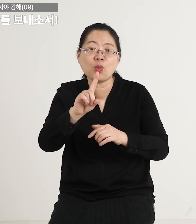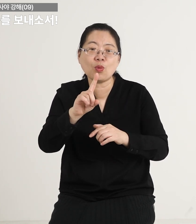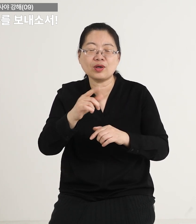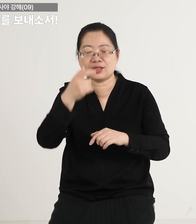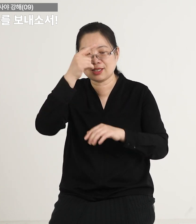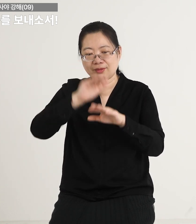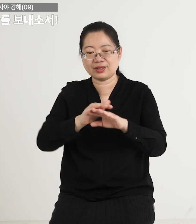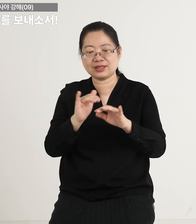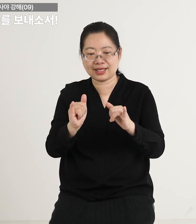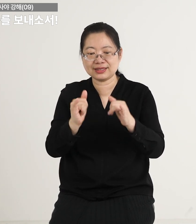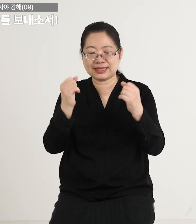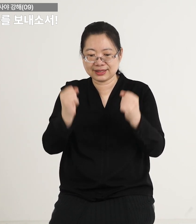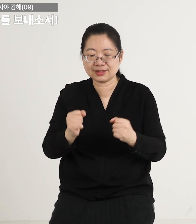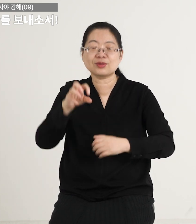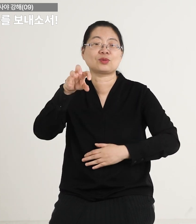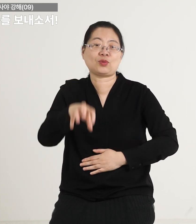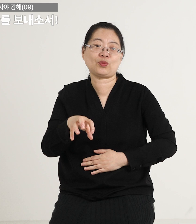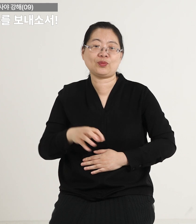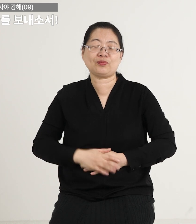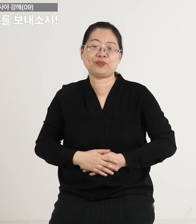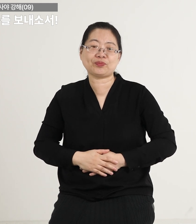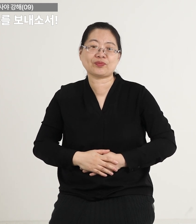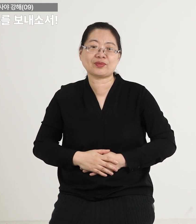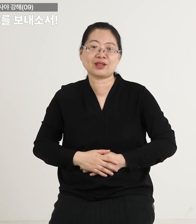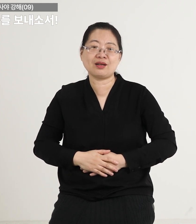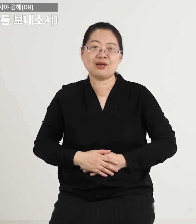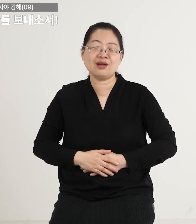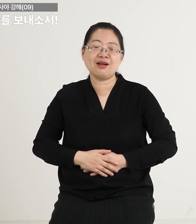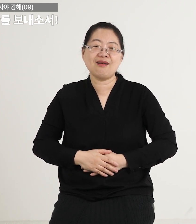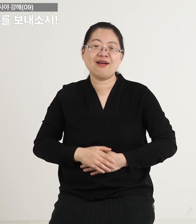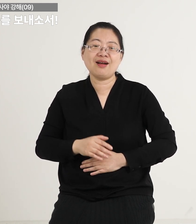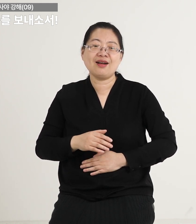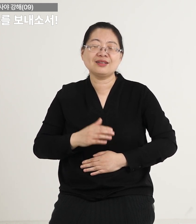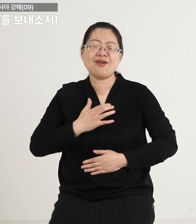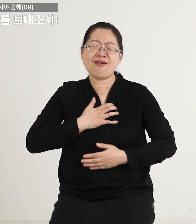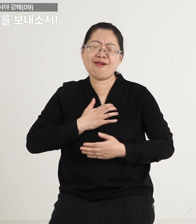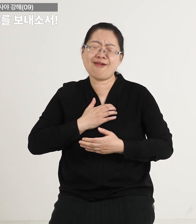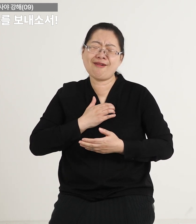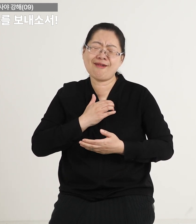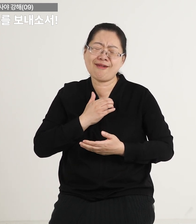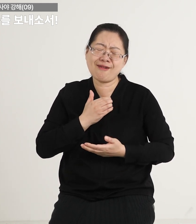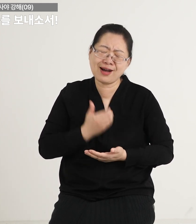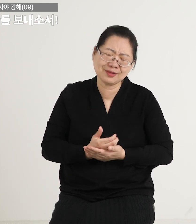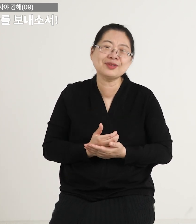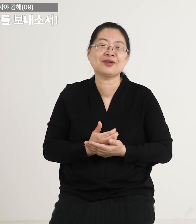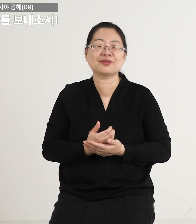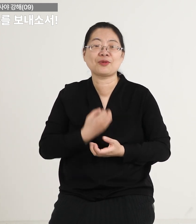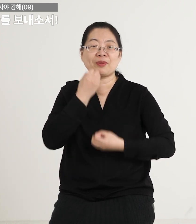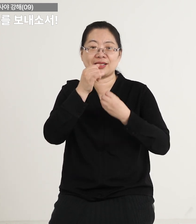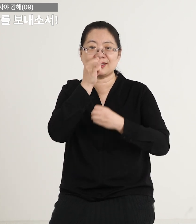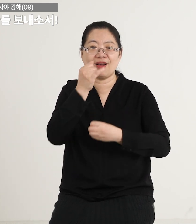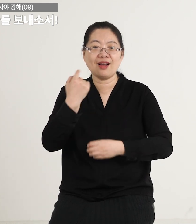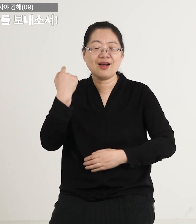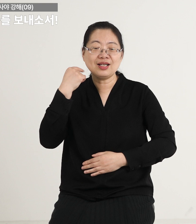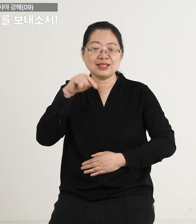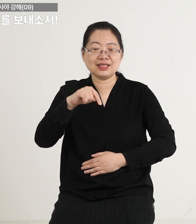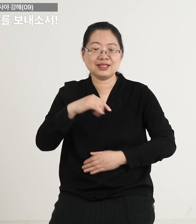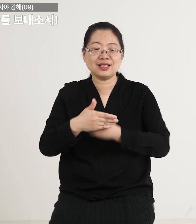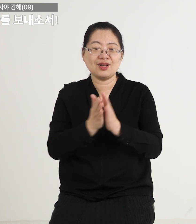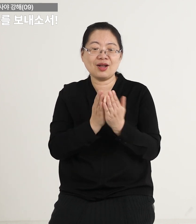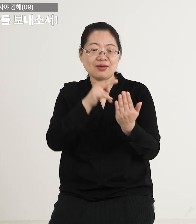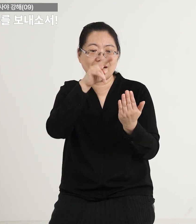공간이에요. 여기에 가슴 뛰는 감격이 있는 거예요. 저는 어제 이 본문을